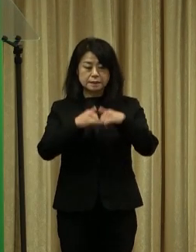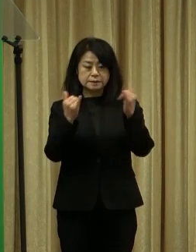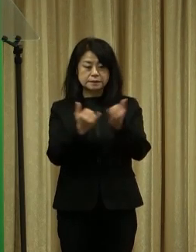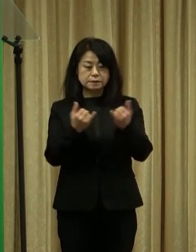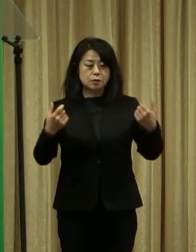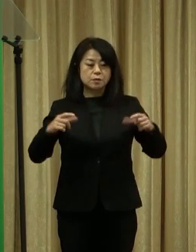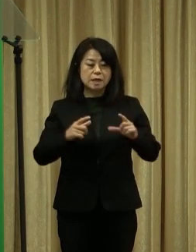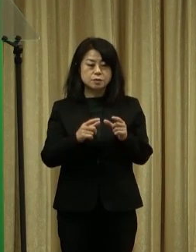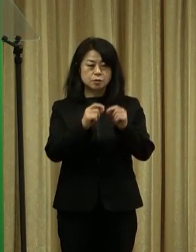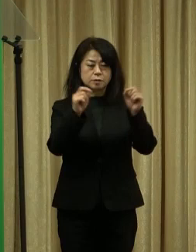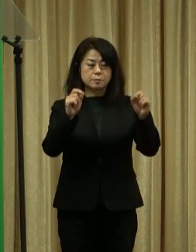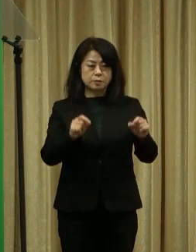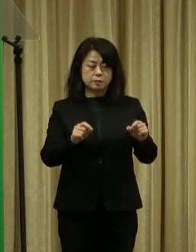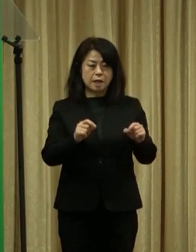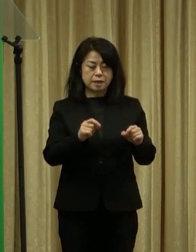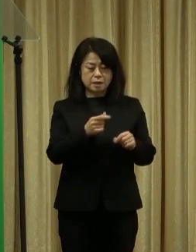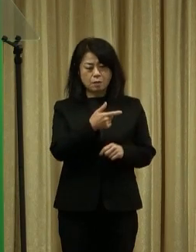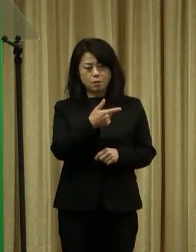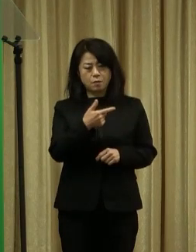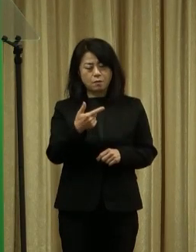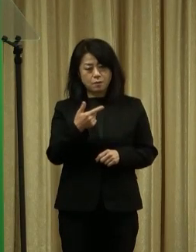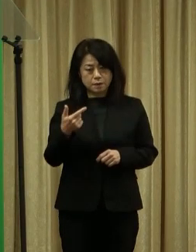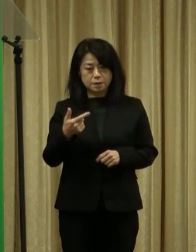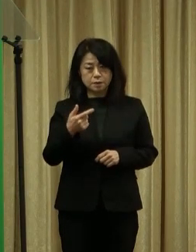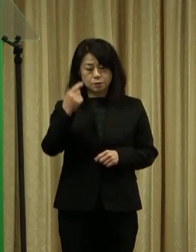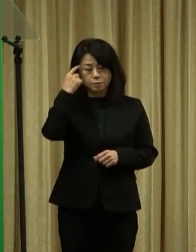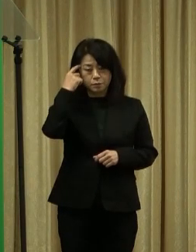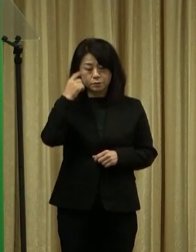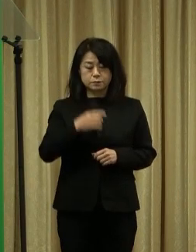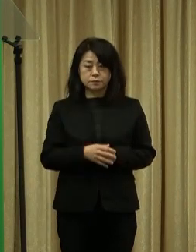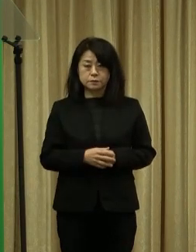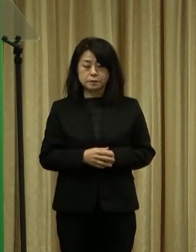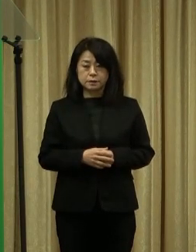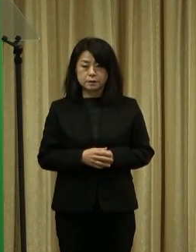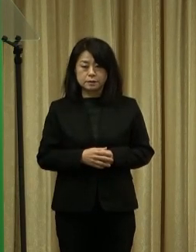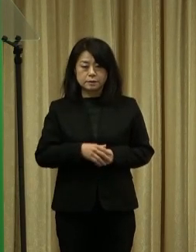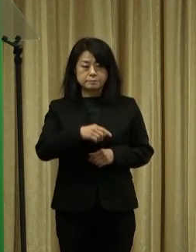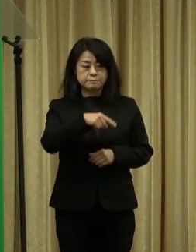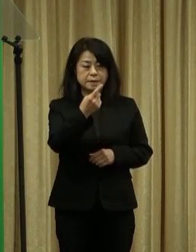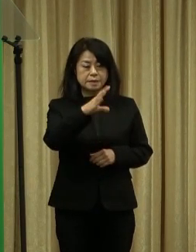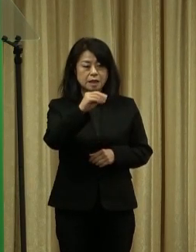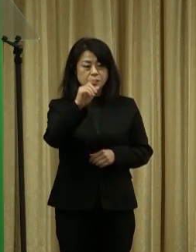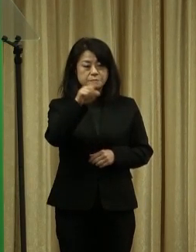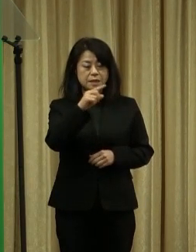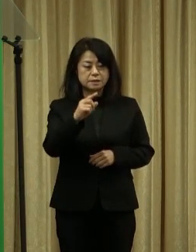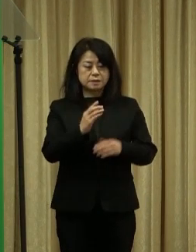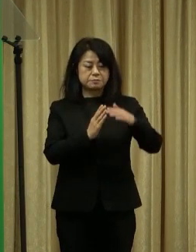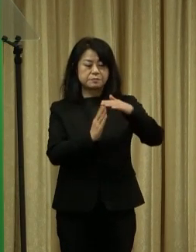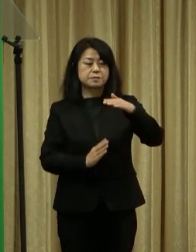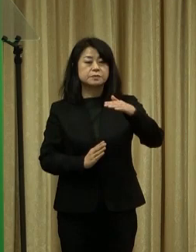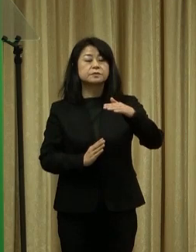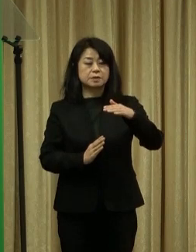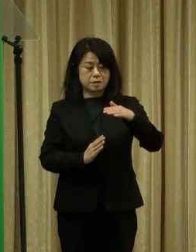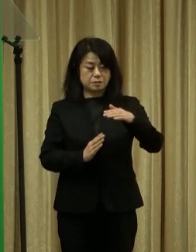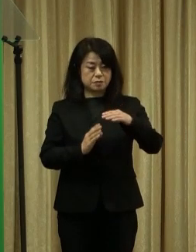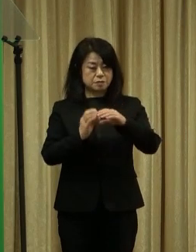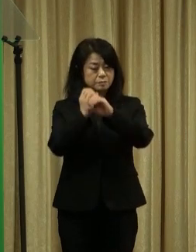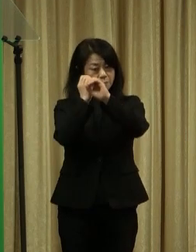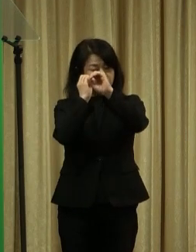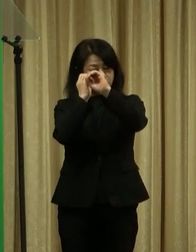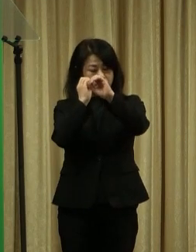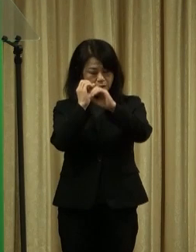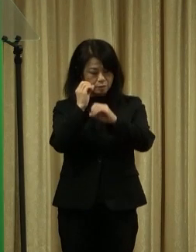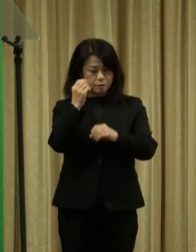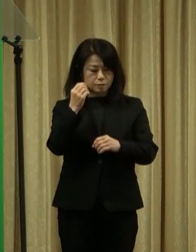少の問題が一番大きな問題なのかなと思うんですけれども、まあ、100万人割れというのも、まあ、視野に入っているような状況ですけれ